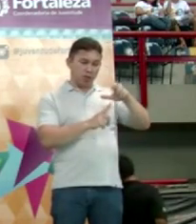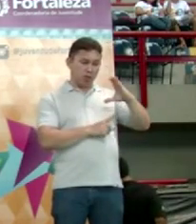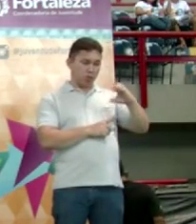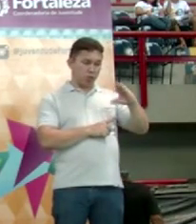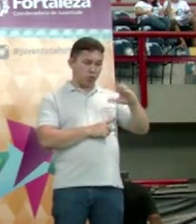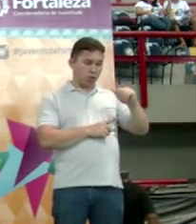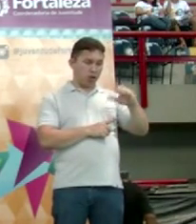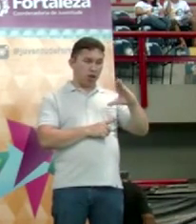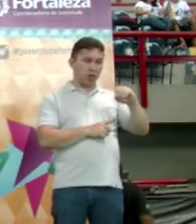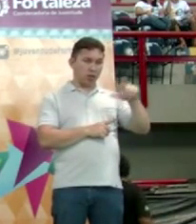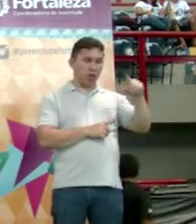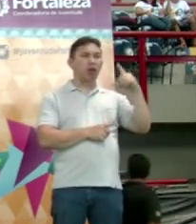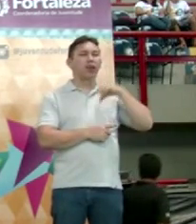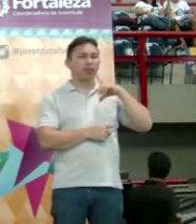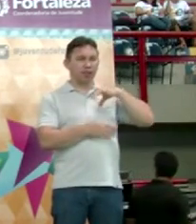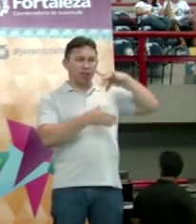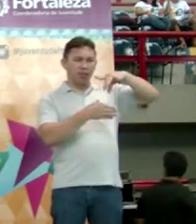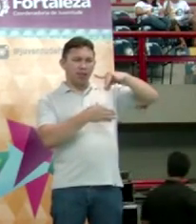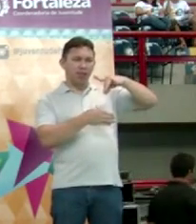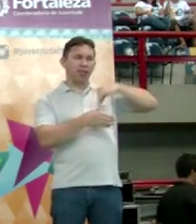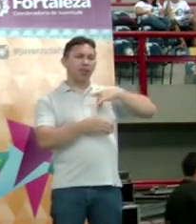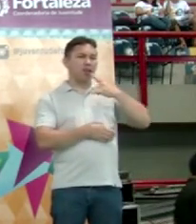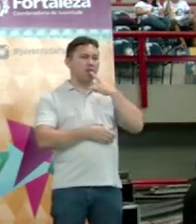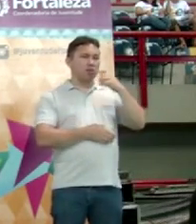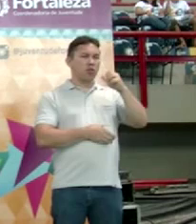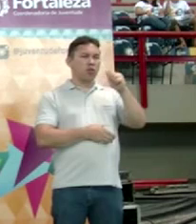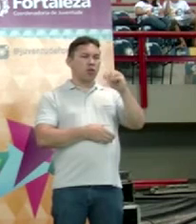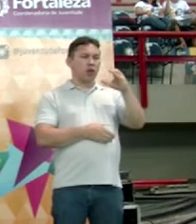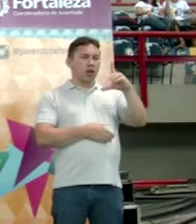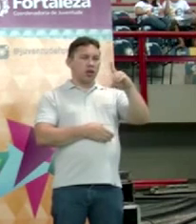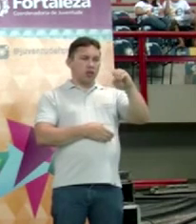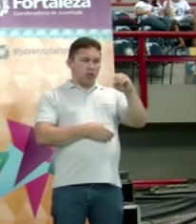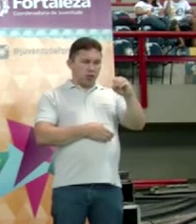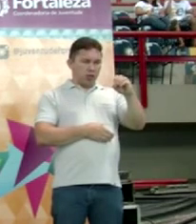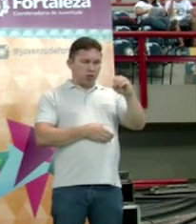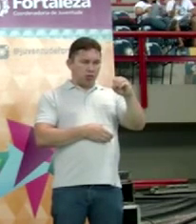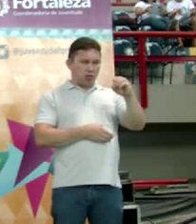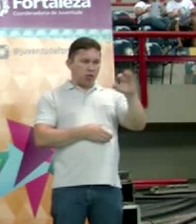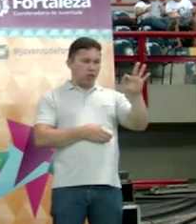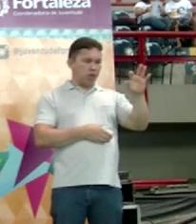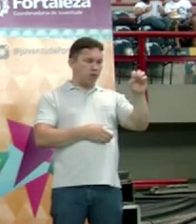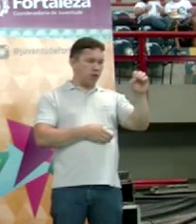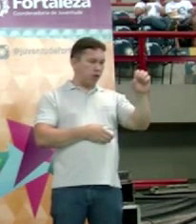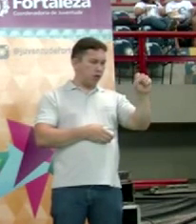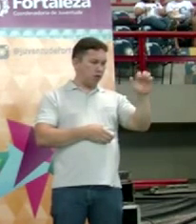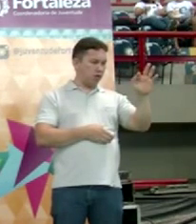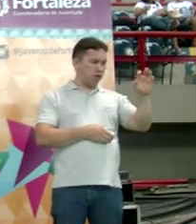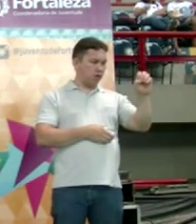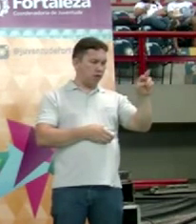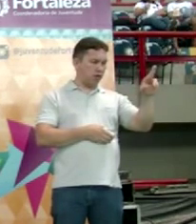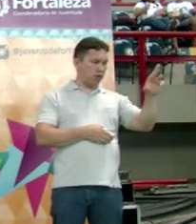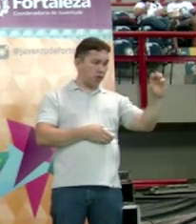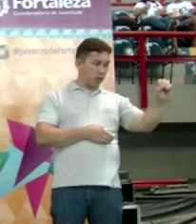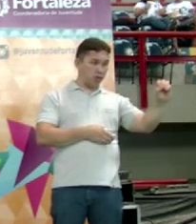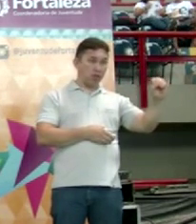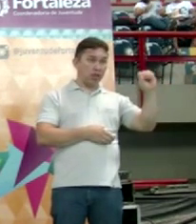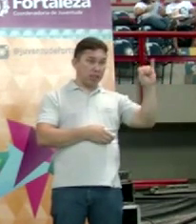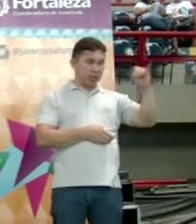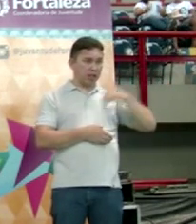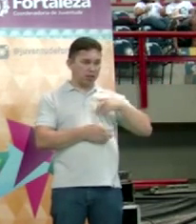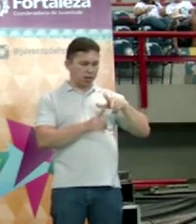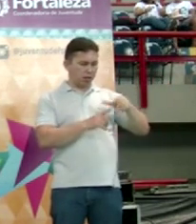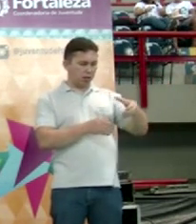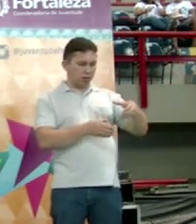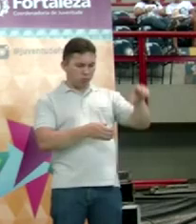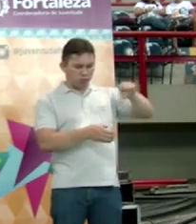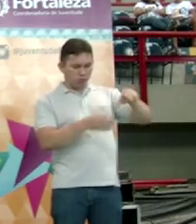tem um ácido também presente lá, né? Que é o ácido fosfórico. Então, quem toma muita Coca-Cola já tem tendência a ter problemas no